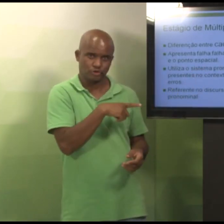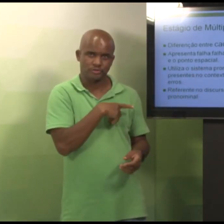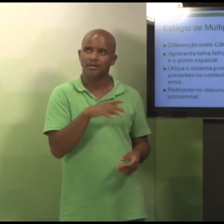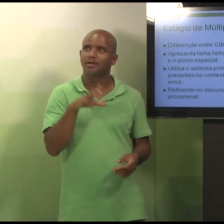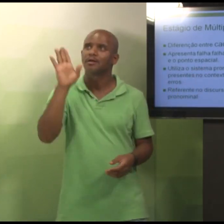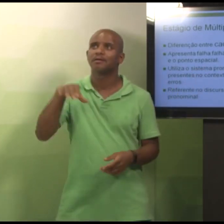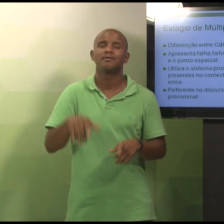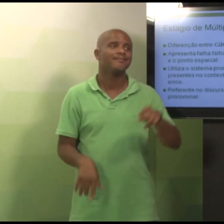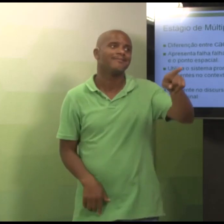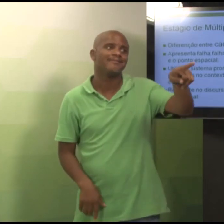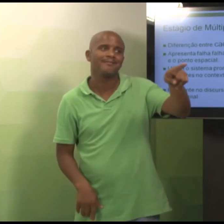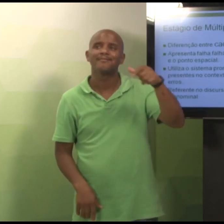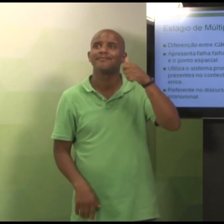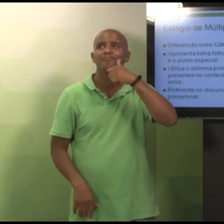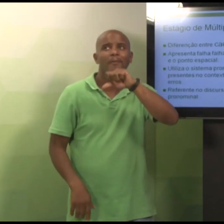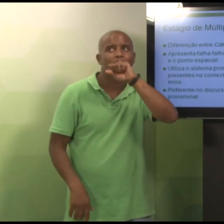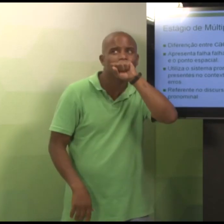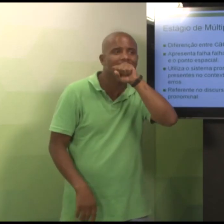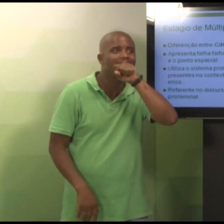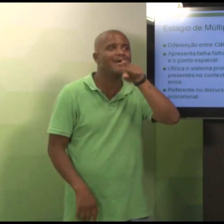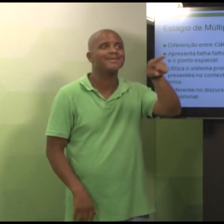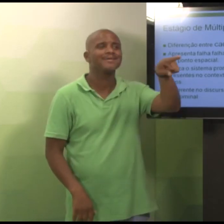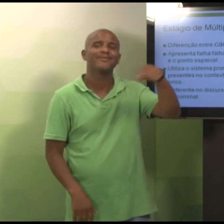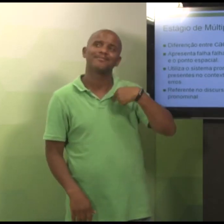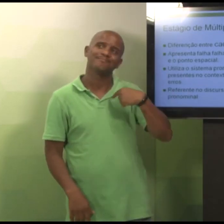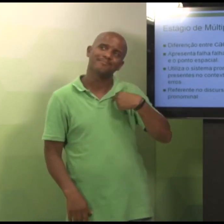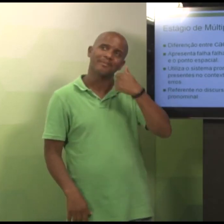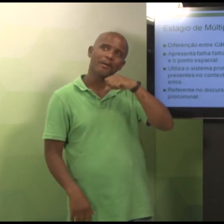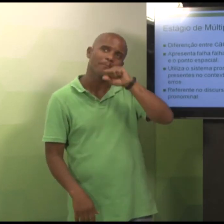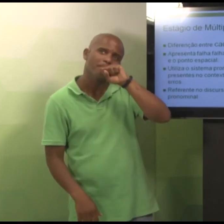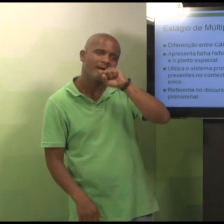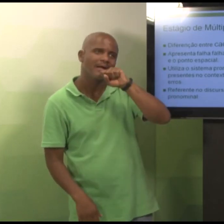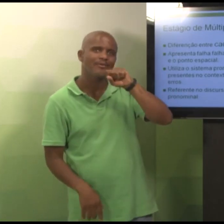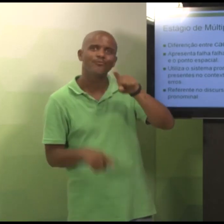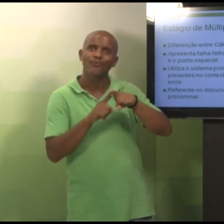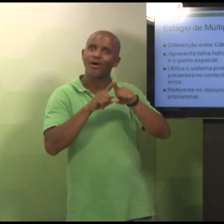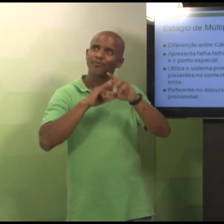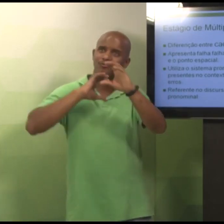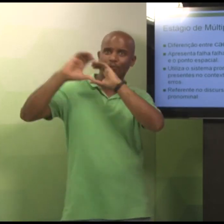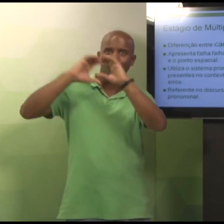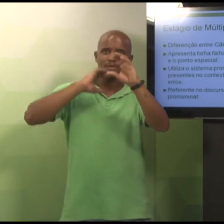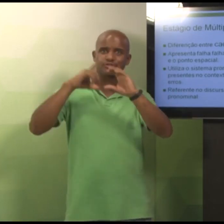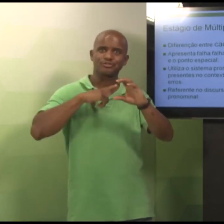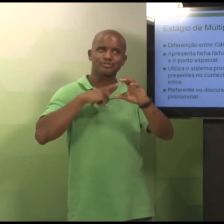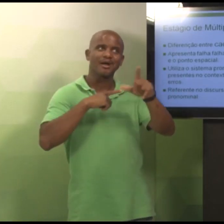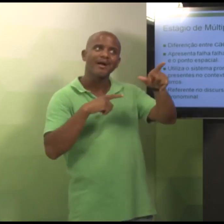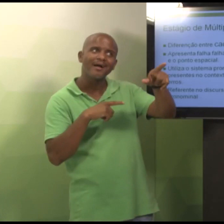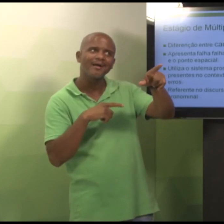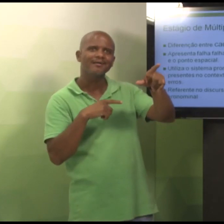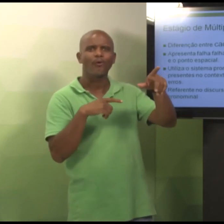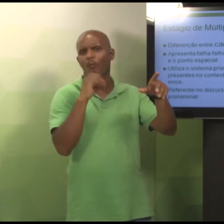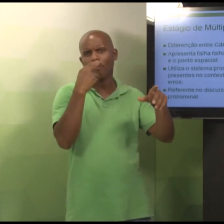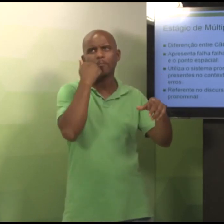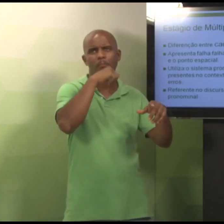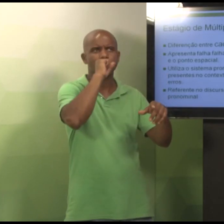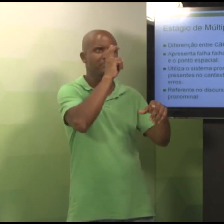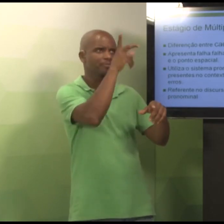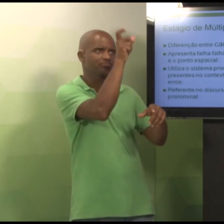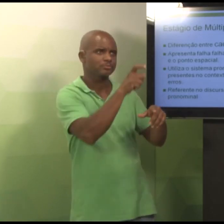exemplo, de conversar com alguém. Por exemplo, está ali com a sua mãe ou com o seu pai, ela vai falar, vai comunicar, passar